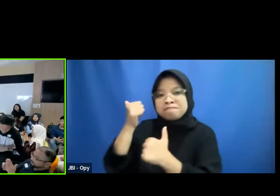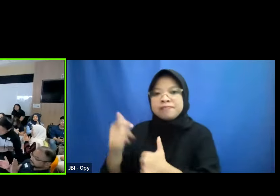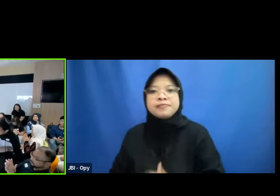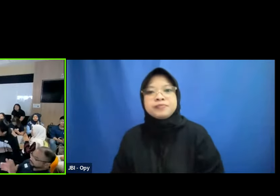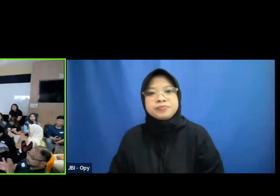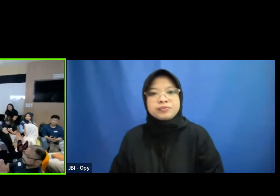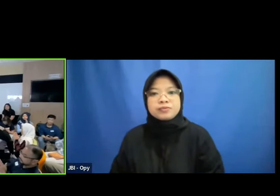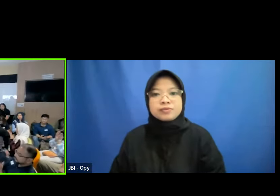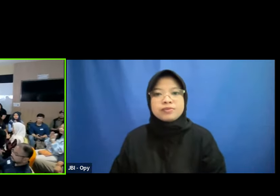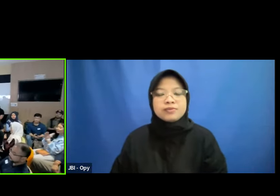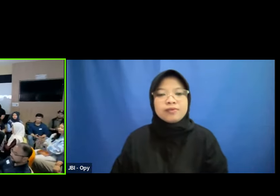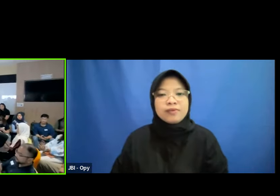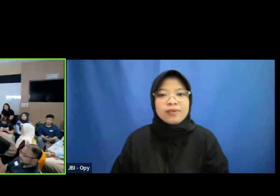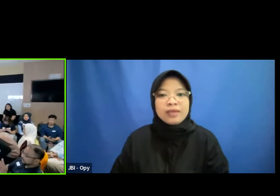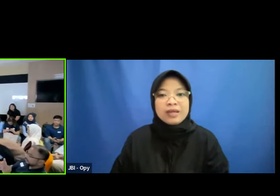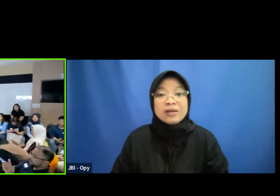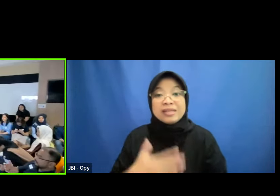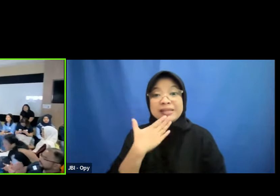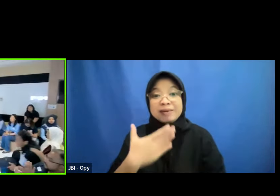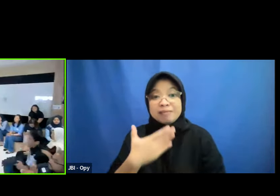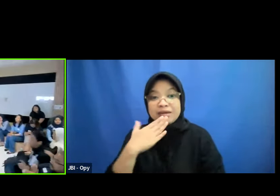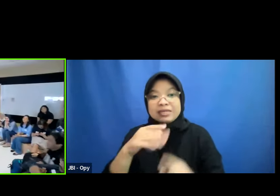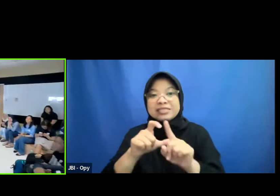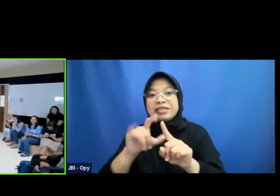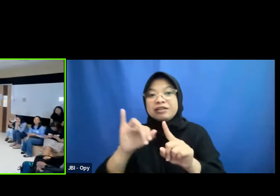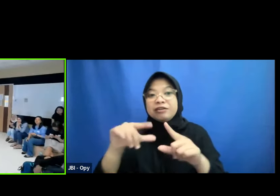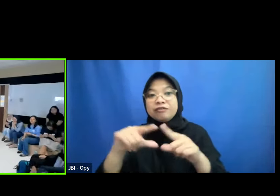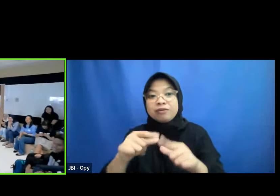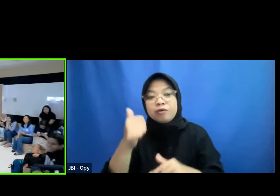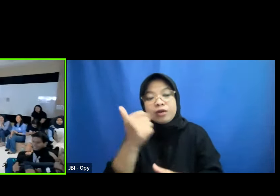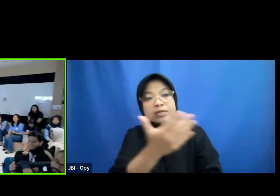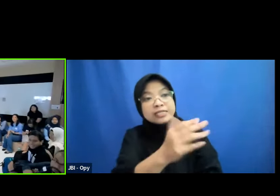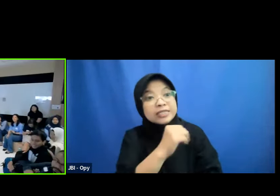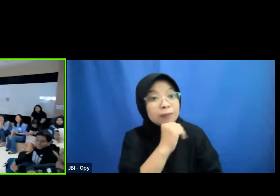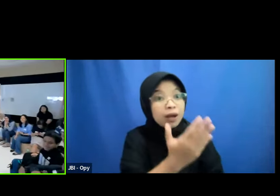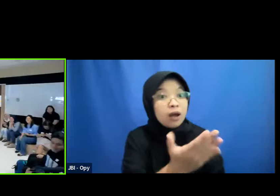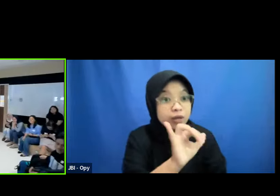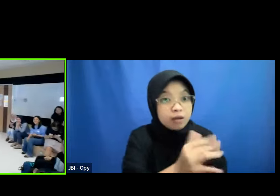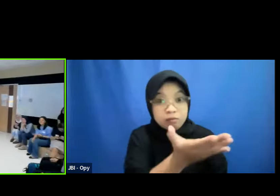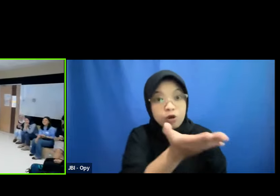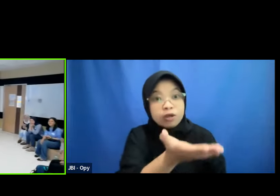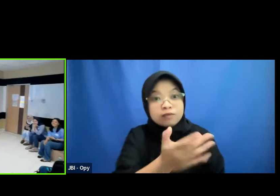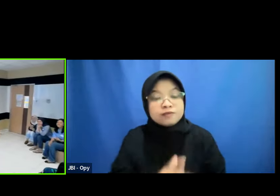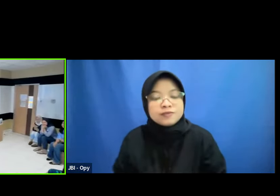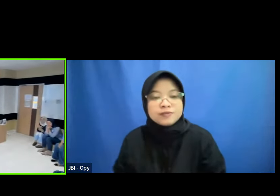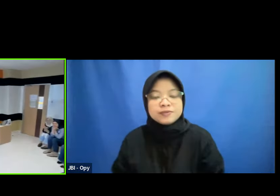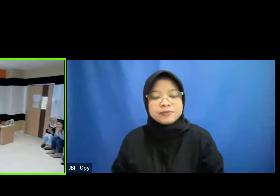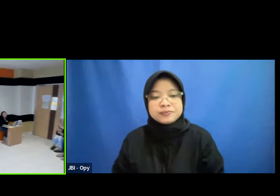k Ken Makasih banyak Mas ya Kakak boleh